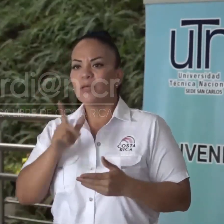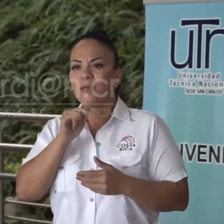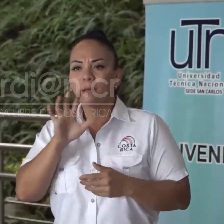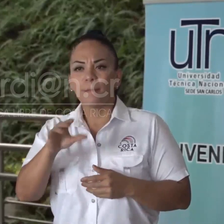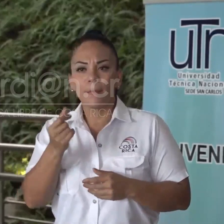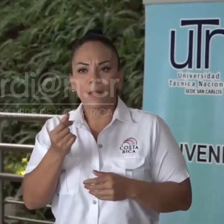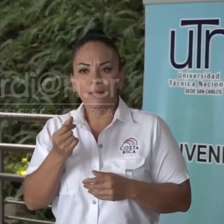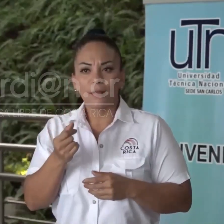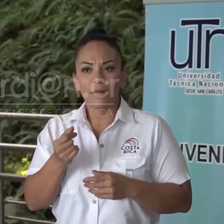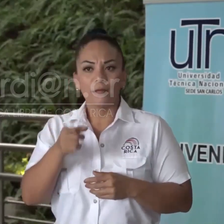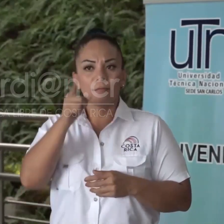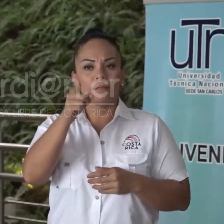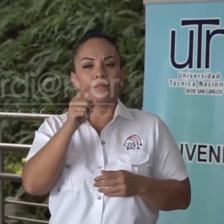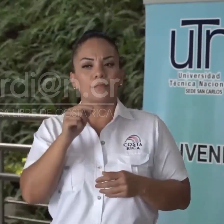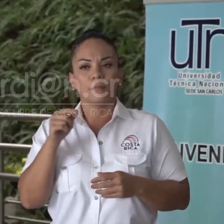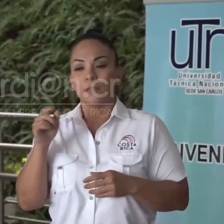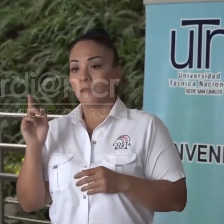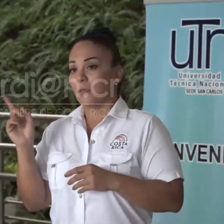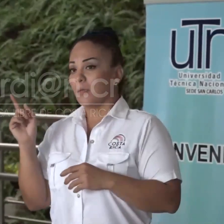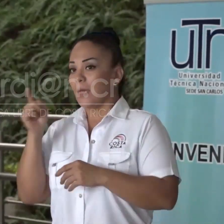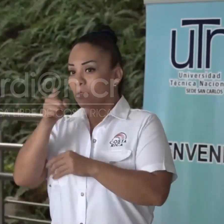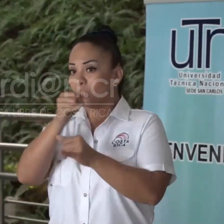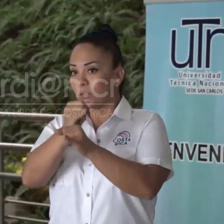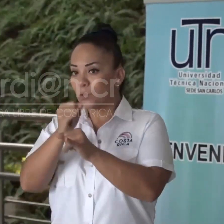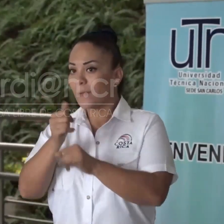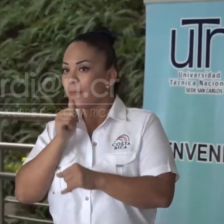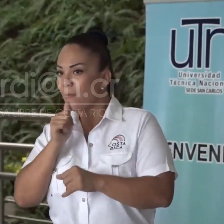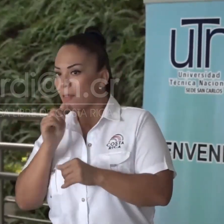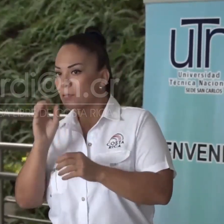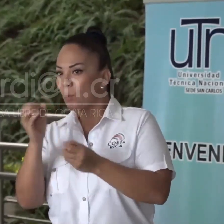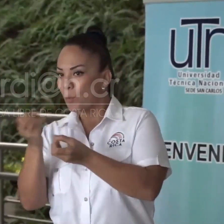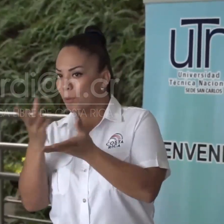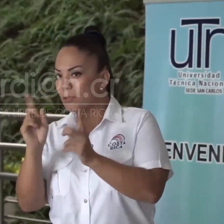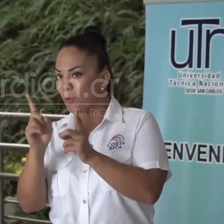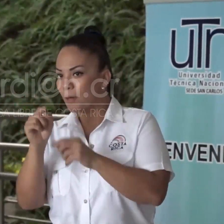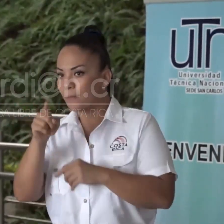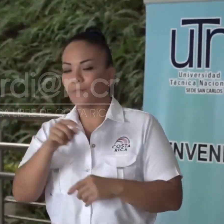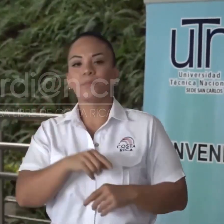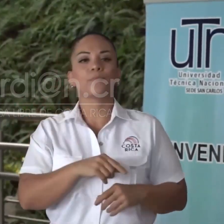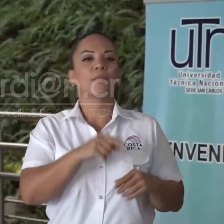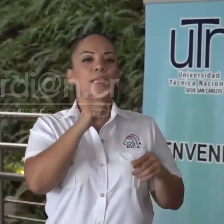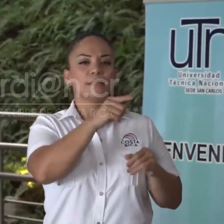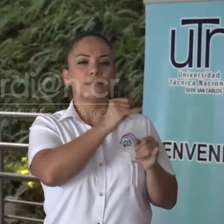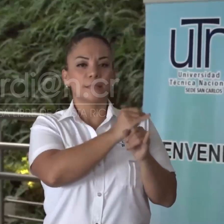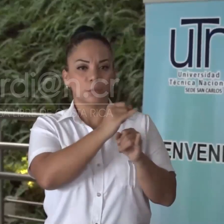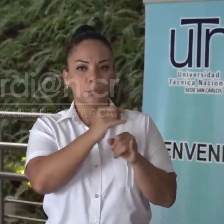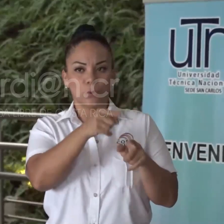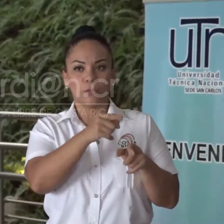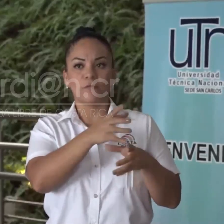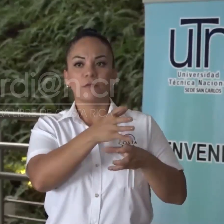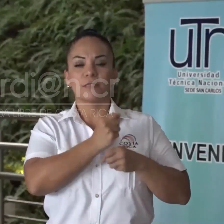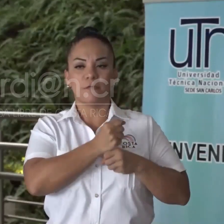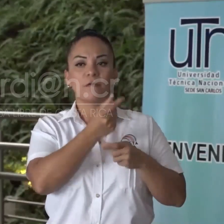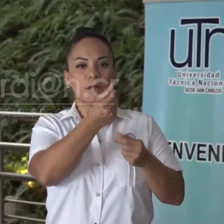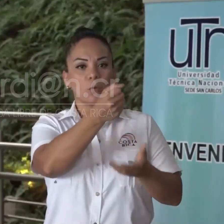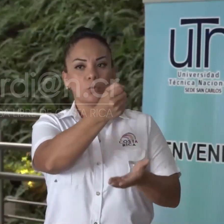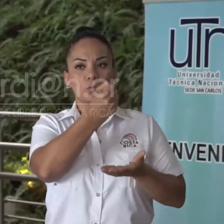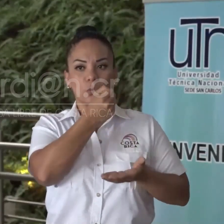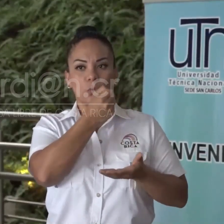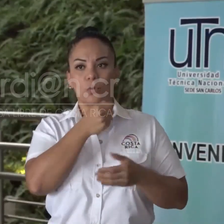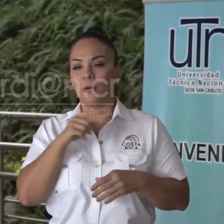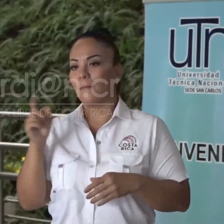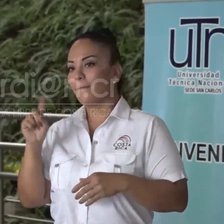quién? Tanto un recorte. Porque estas son entidades privadas o son entidades públicas. Son entidades que reciben recursos tanto de la.